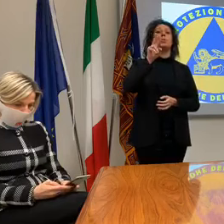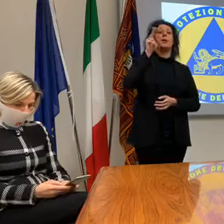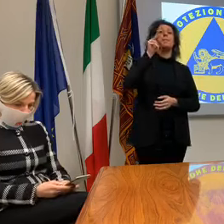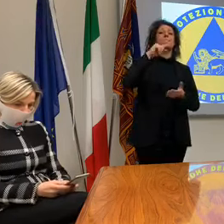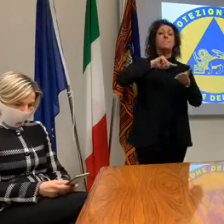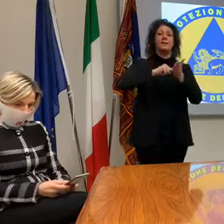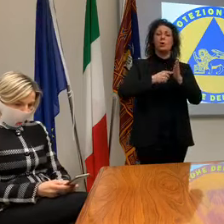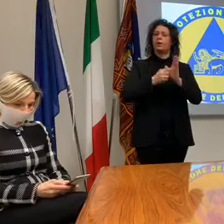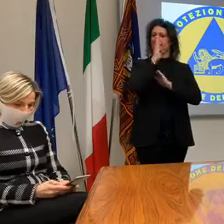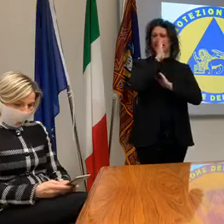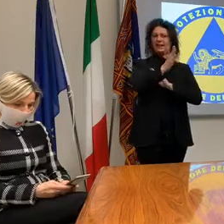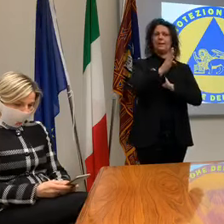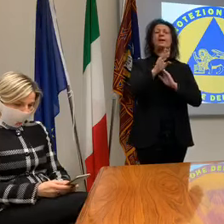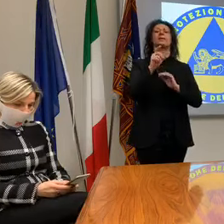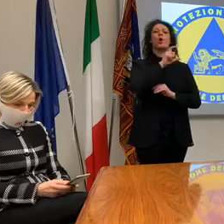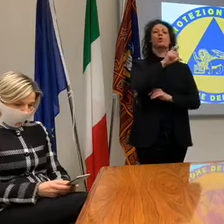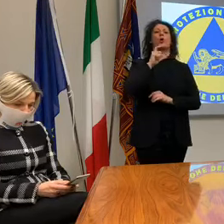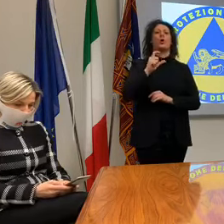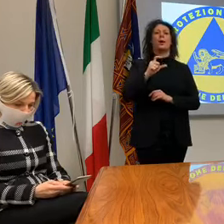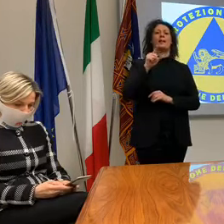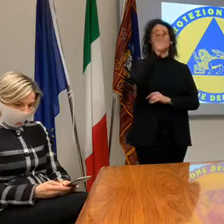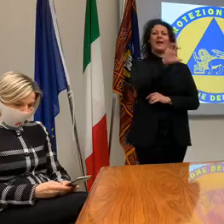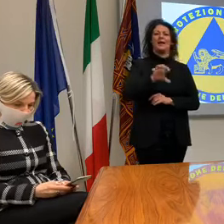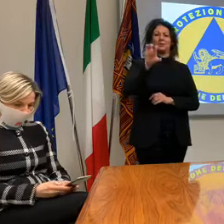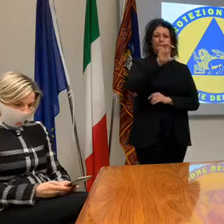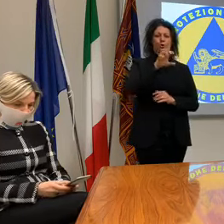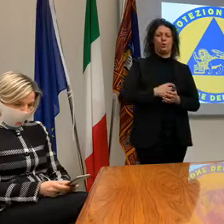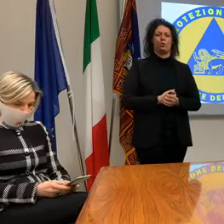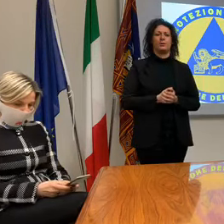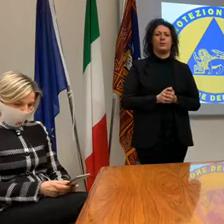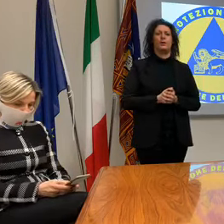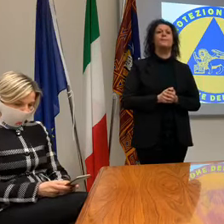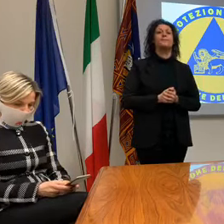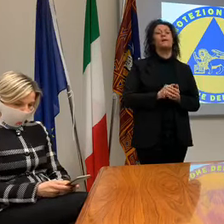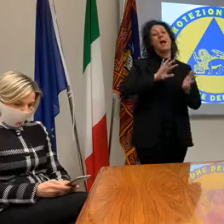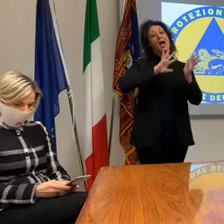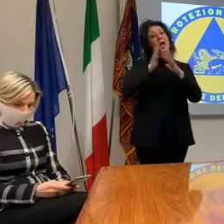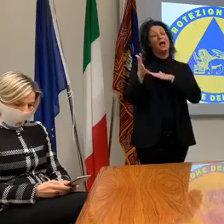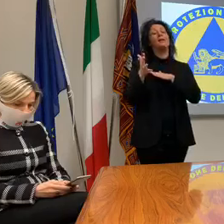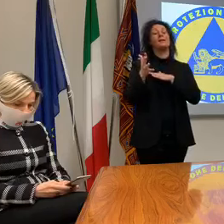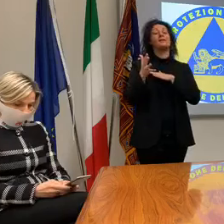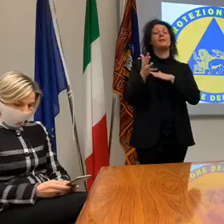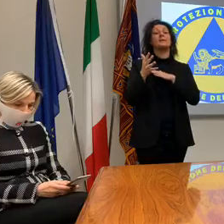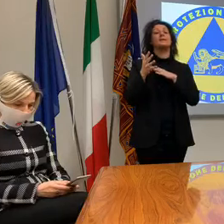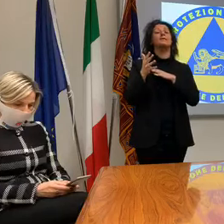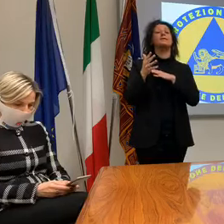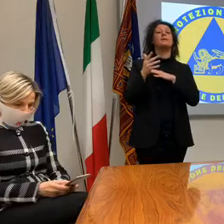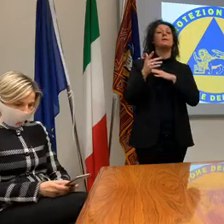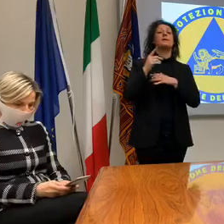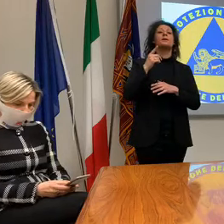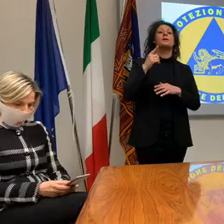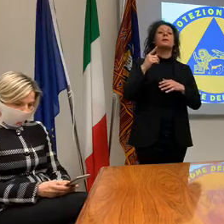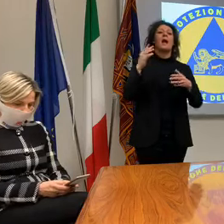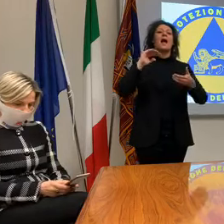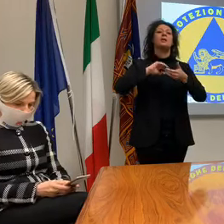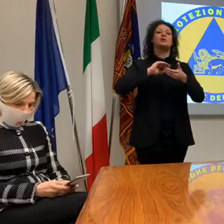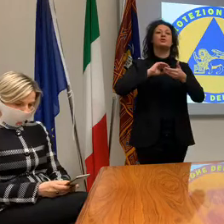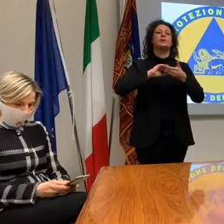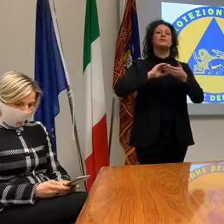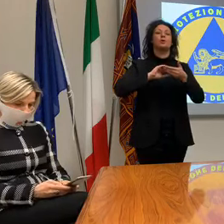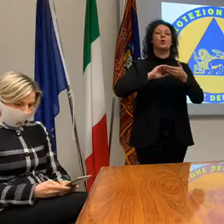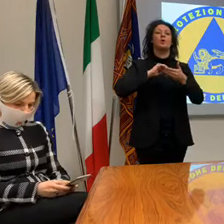regione, l'altro milione sempre al conto corrente, ma dedicato tramite l'associazione Mio Figlio,